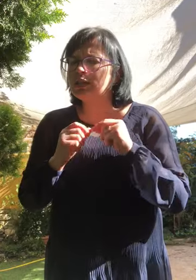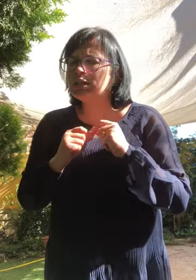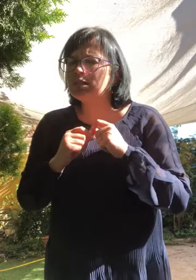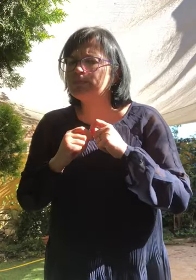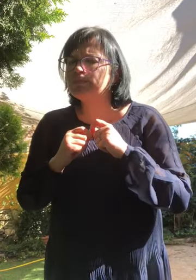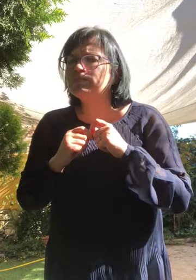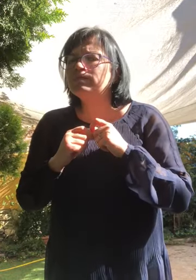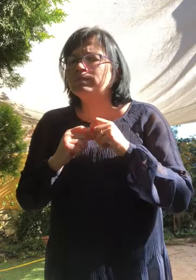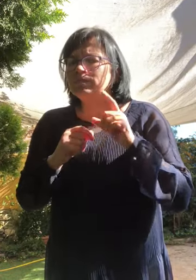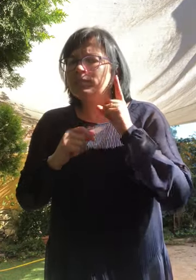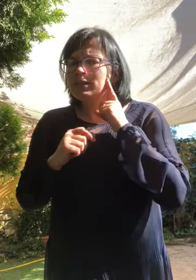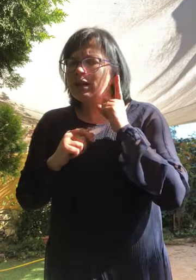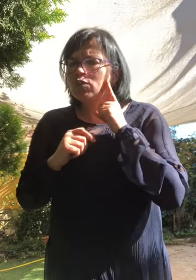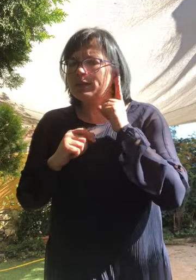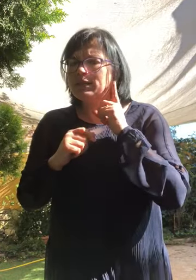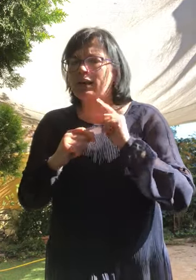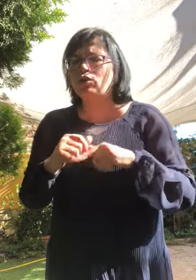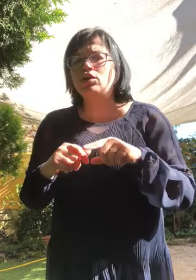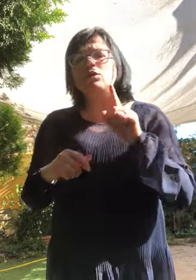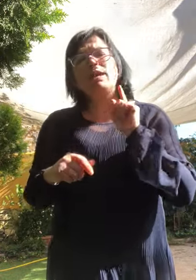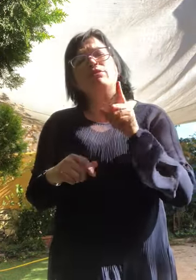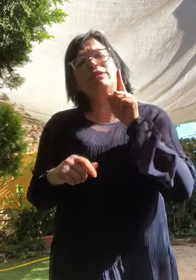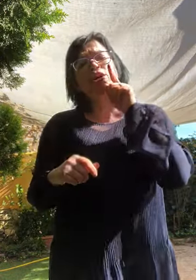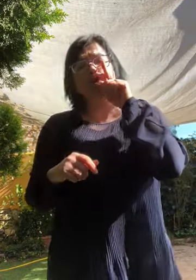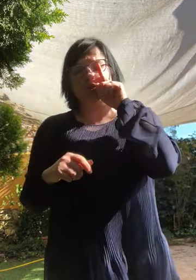veces? Pensarlo. Os voy a contar otro.